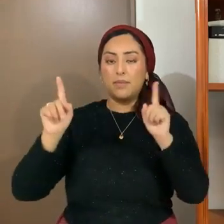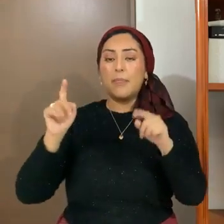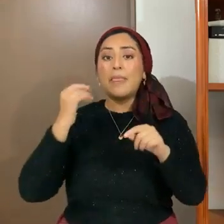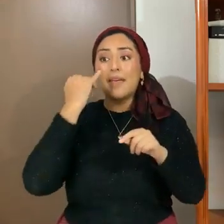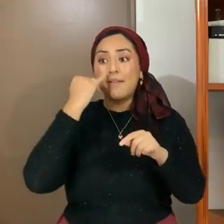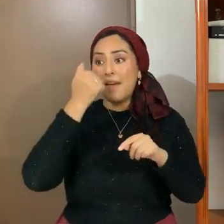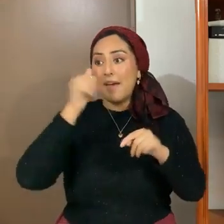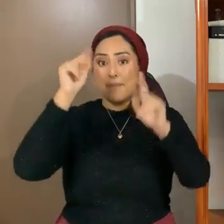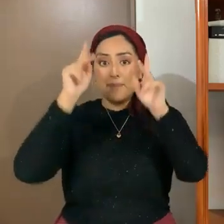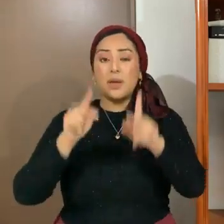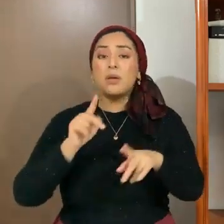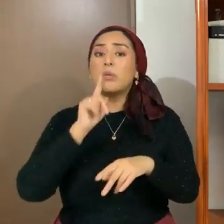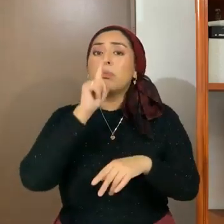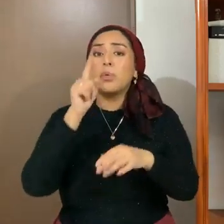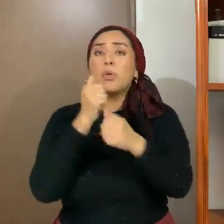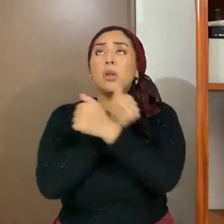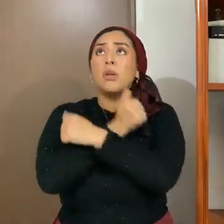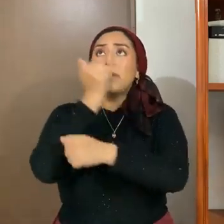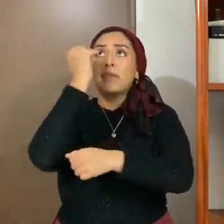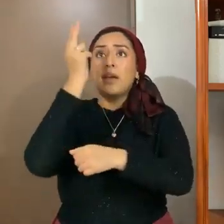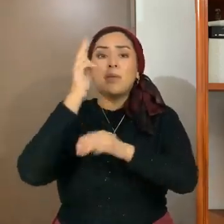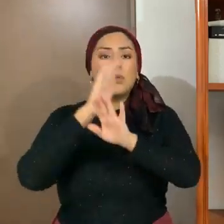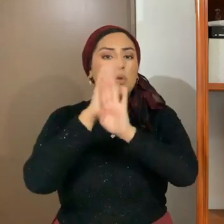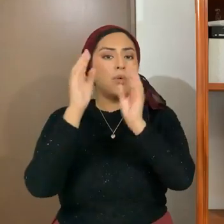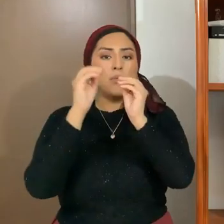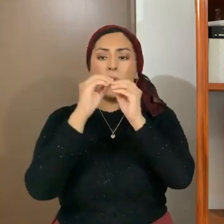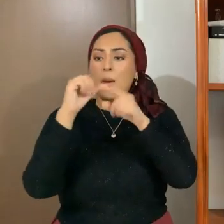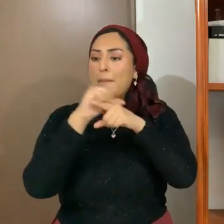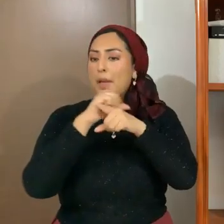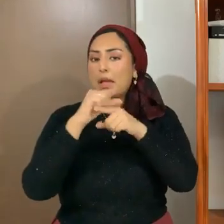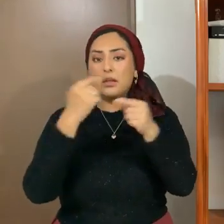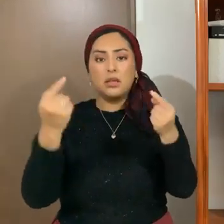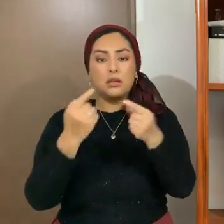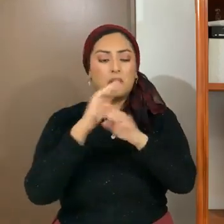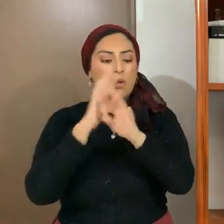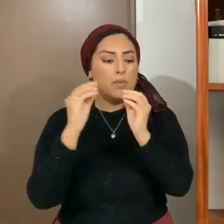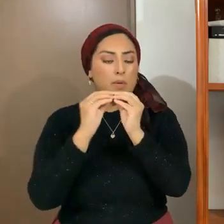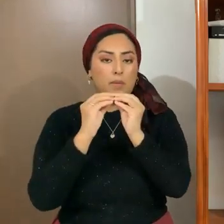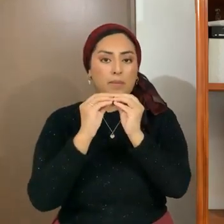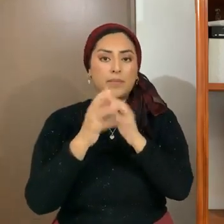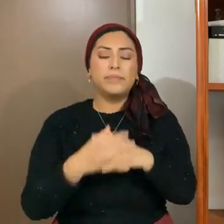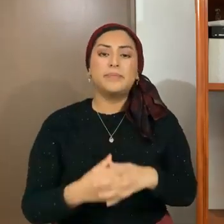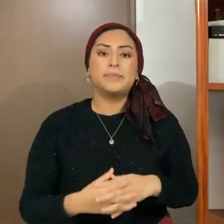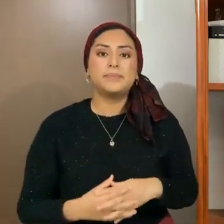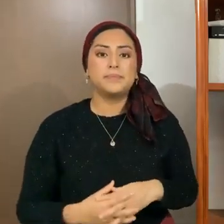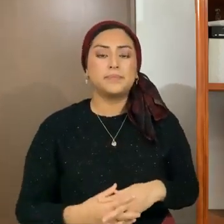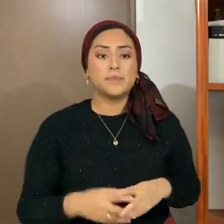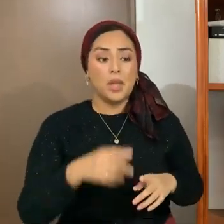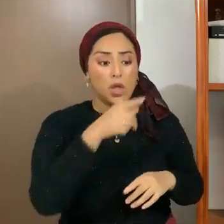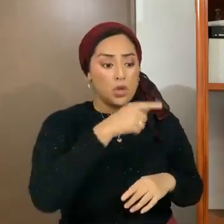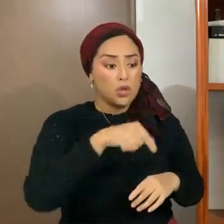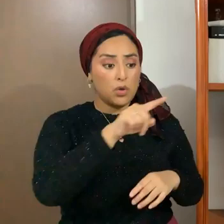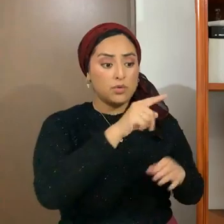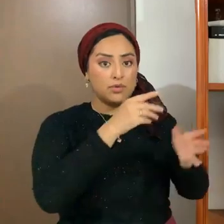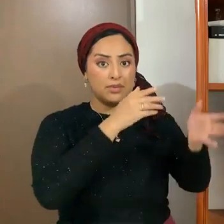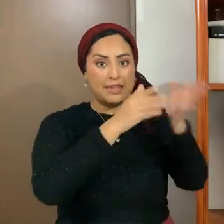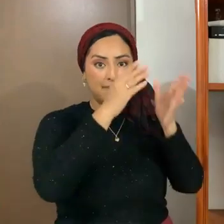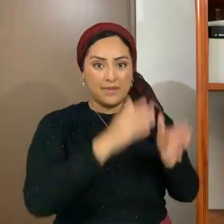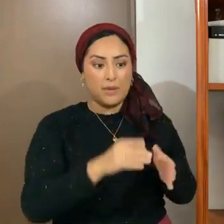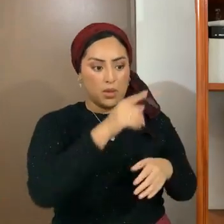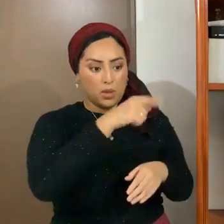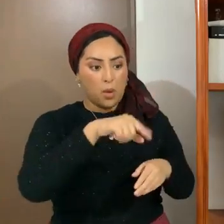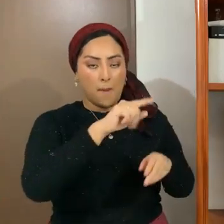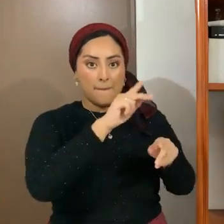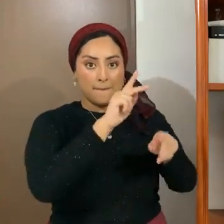Cualquier persona que ame al Eterno y le tema no practicará el pecado voluntario. Estos siervos de Yahweh, estas